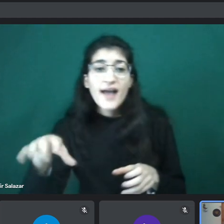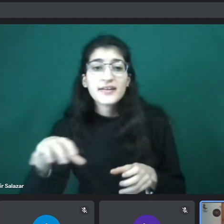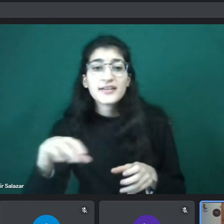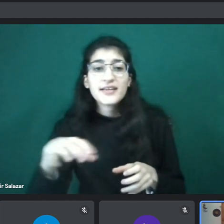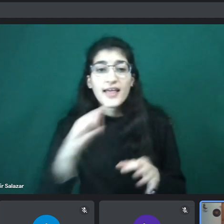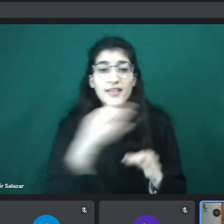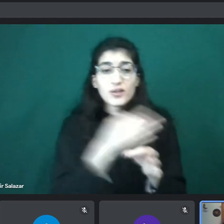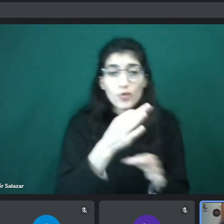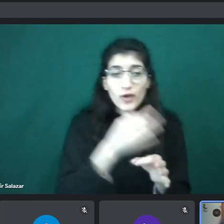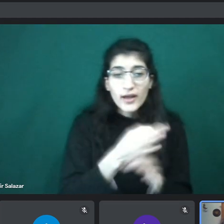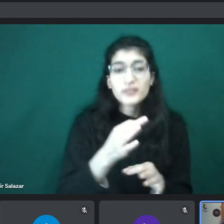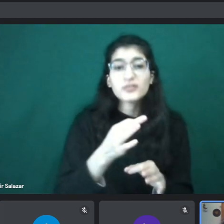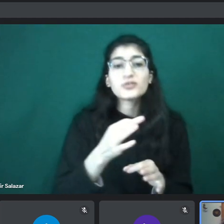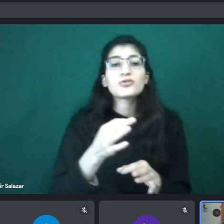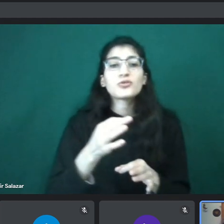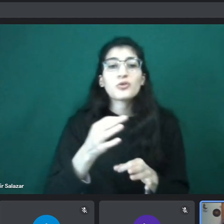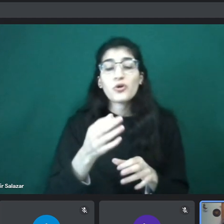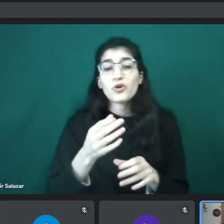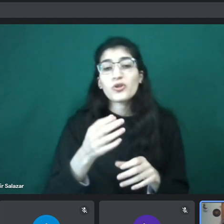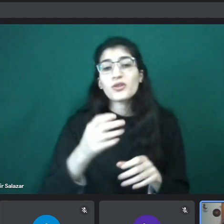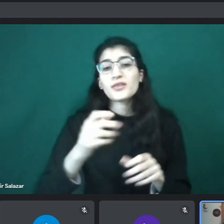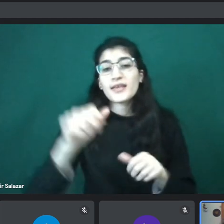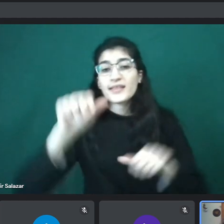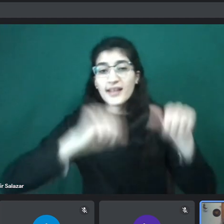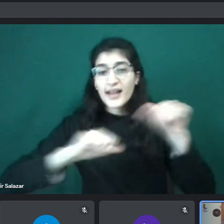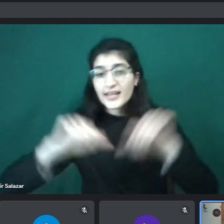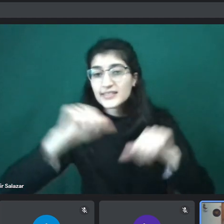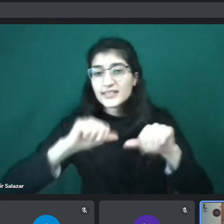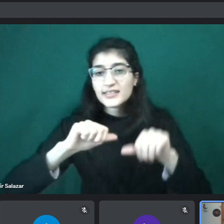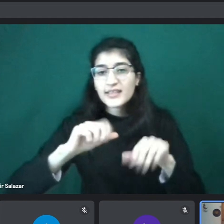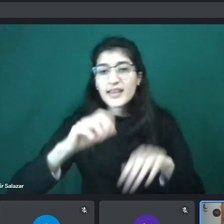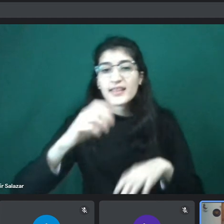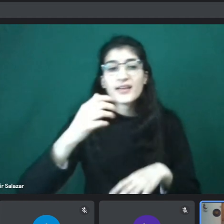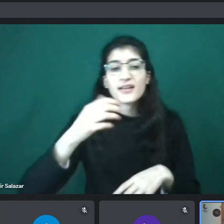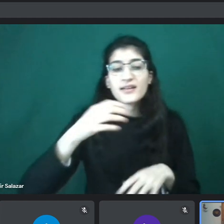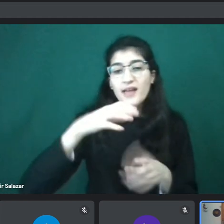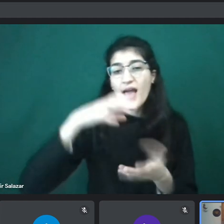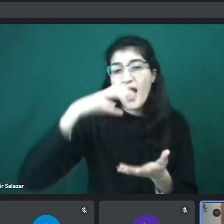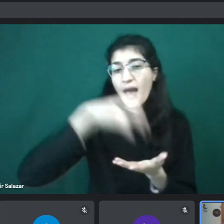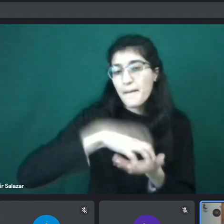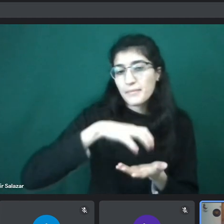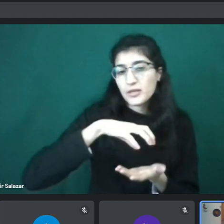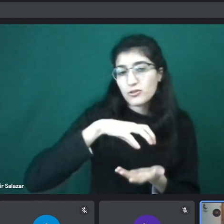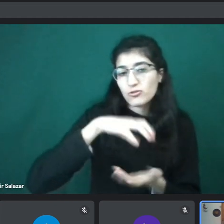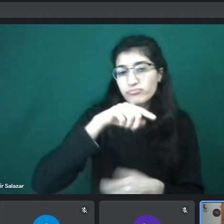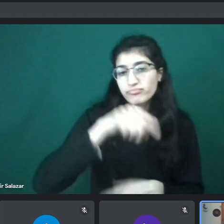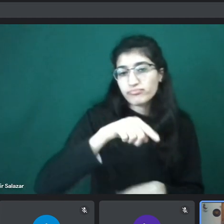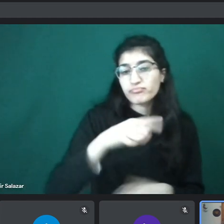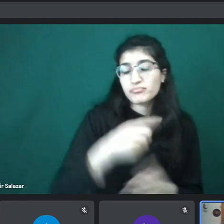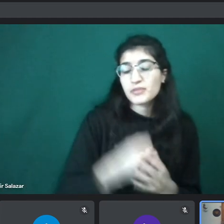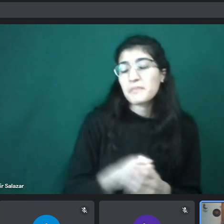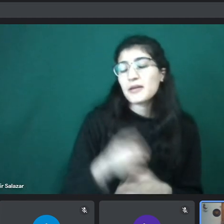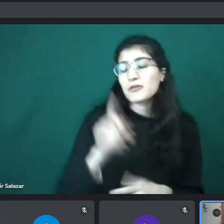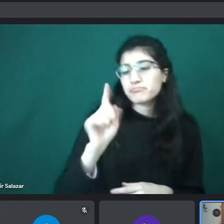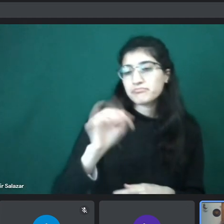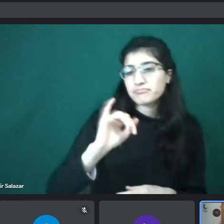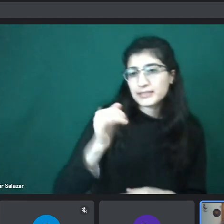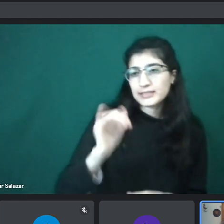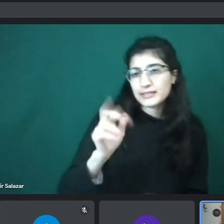como ámbito. ¿Sí? Sí. Pero bueno, sí, tenés razón, Leonela, puede ser que tomes desde acá, en el